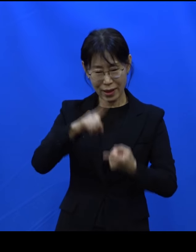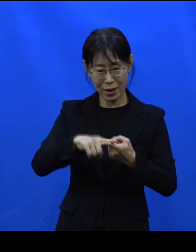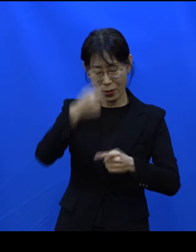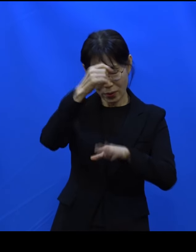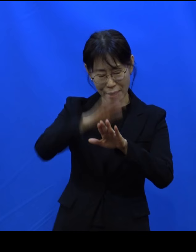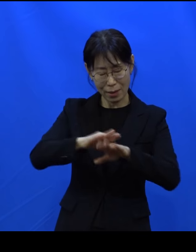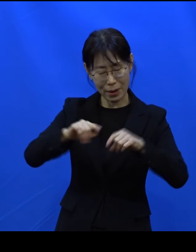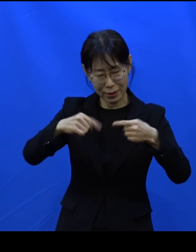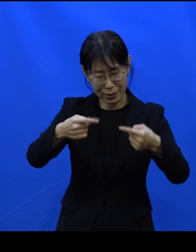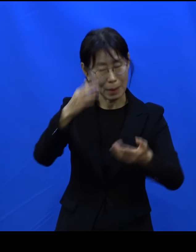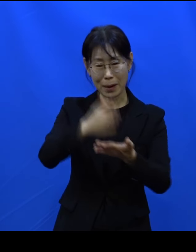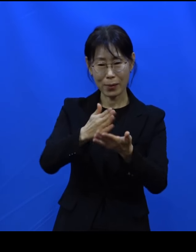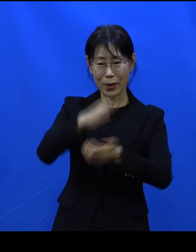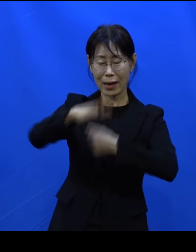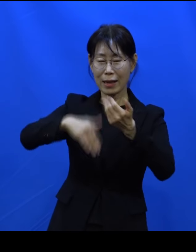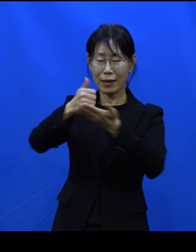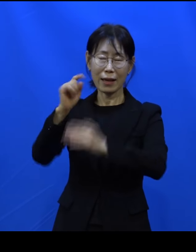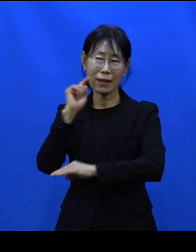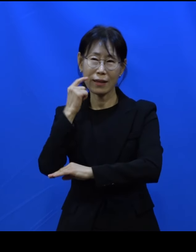영광을 받으셔야 돼요.